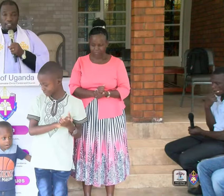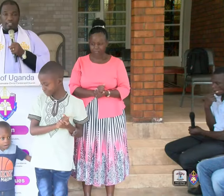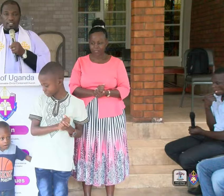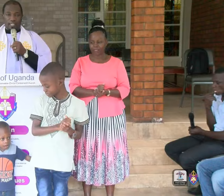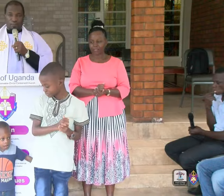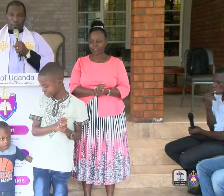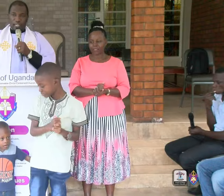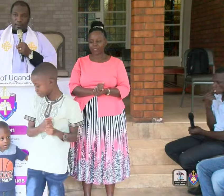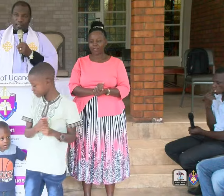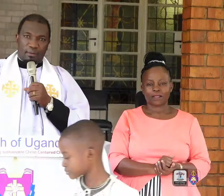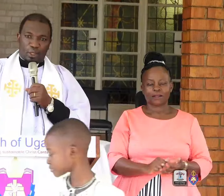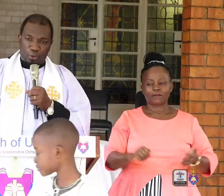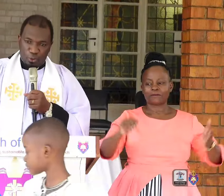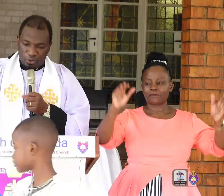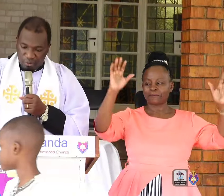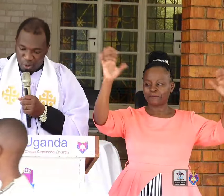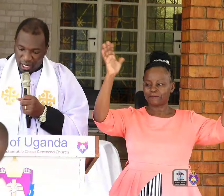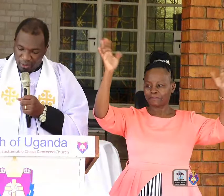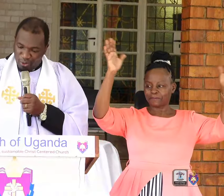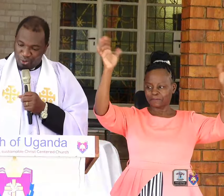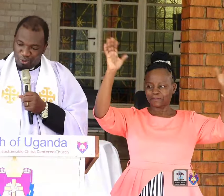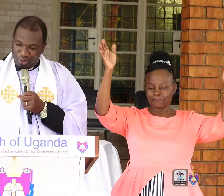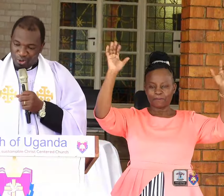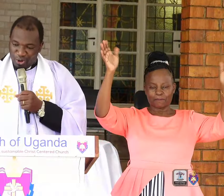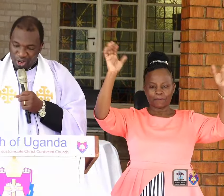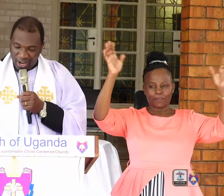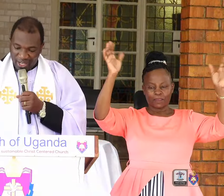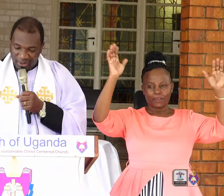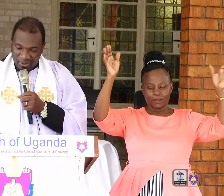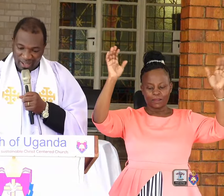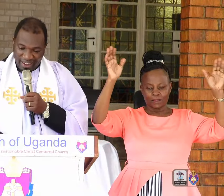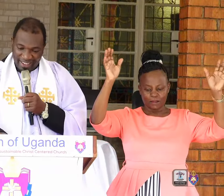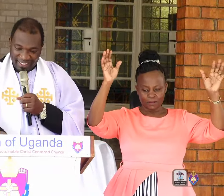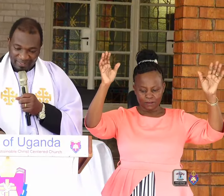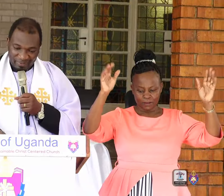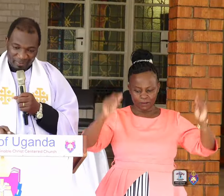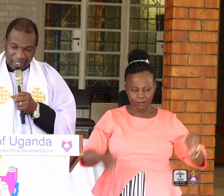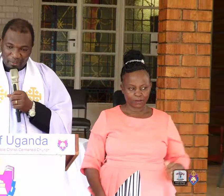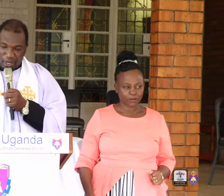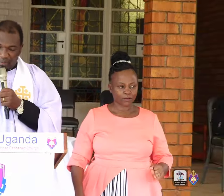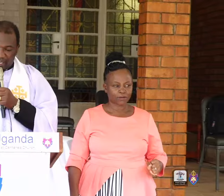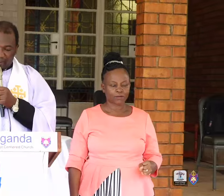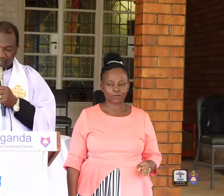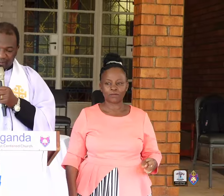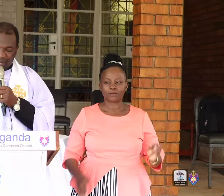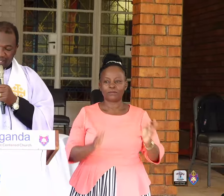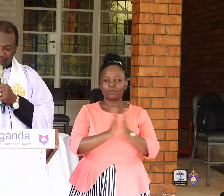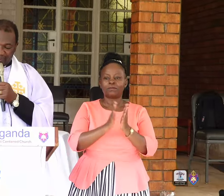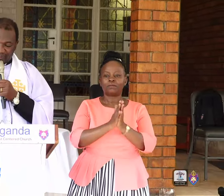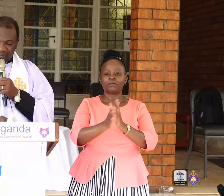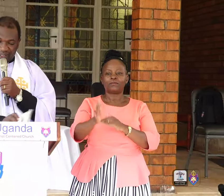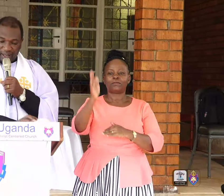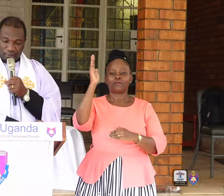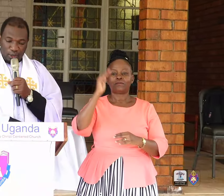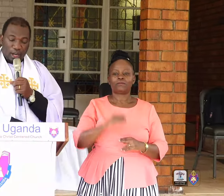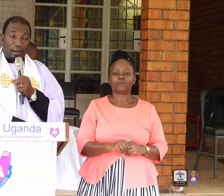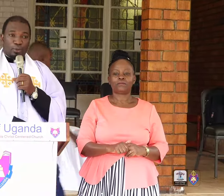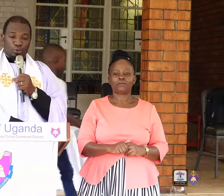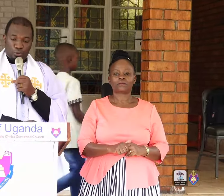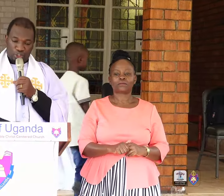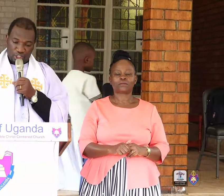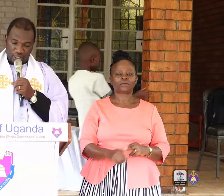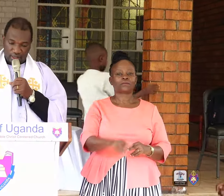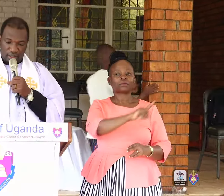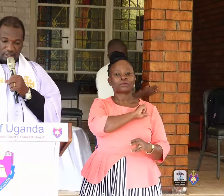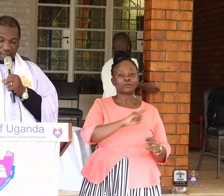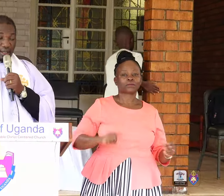Amiina. Kali mukubireko abaana bato mu ngalo. Aleluya. Mukama yeebazibwe. Mukama